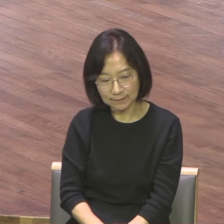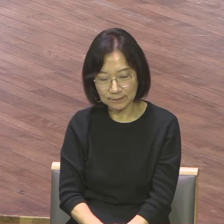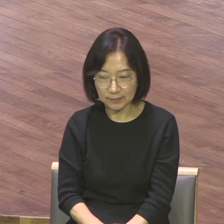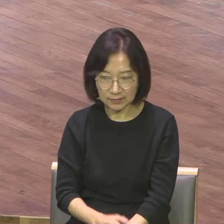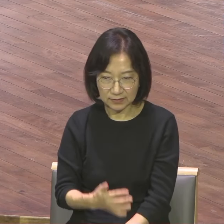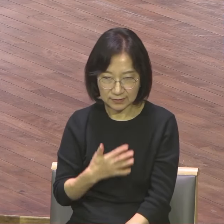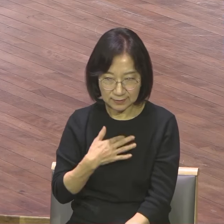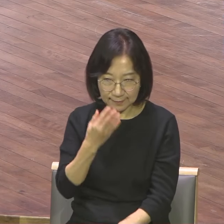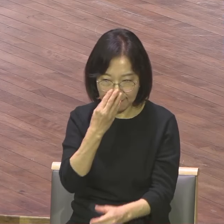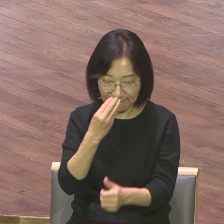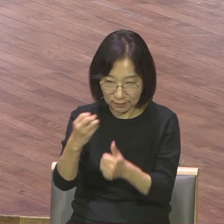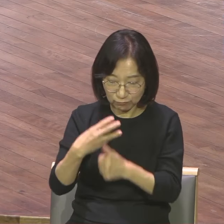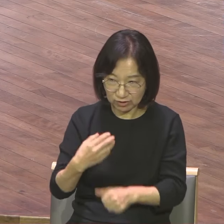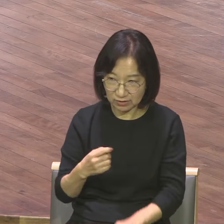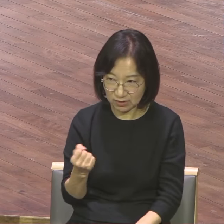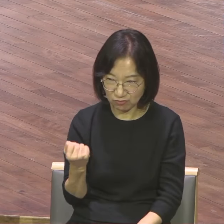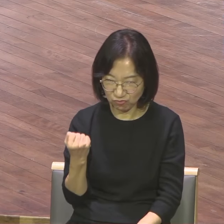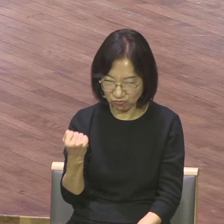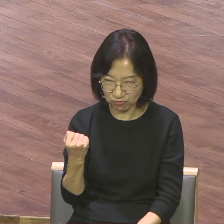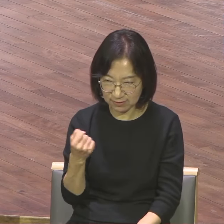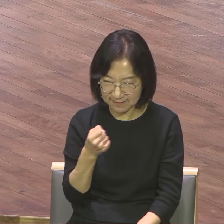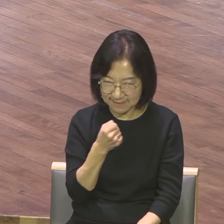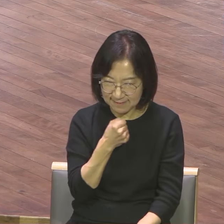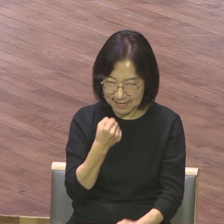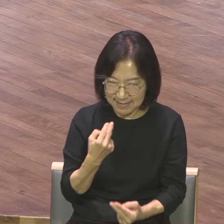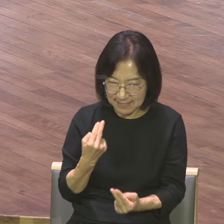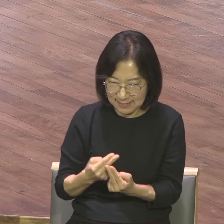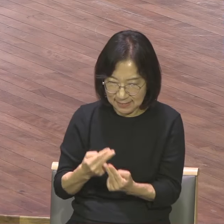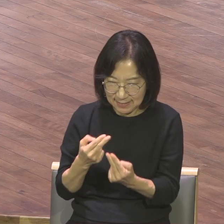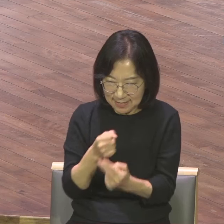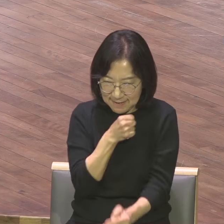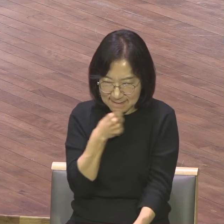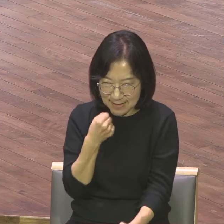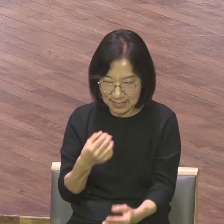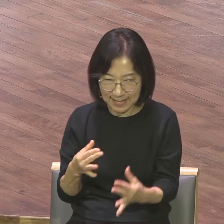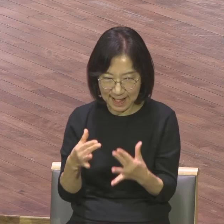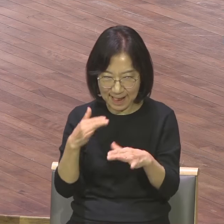나를 무시해. 두고 봐도 죽었어. 밤새 칼 갈지.